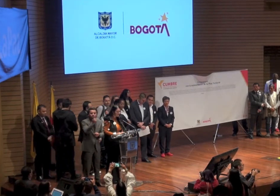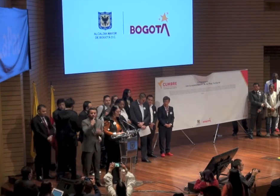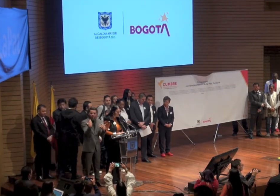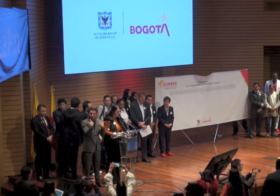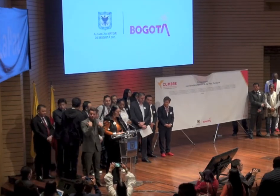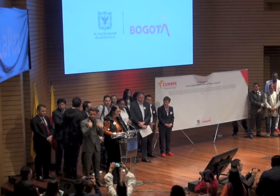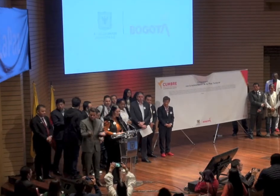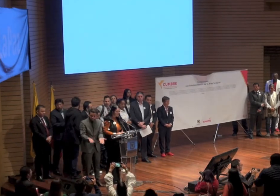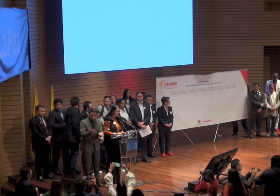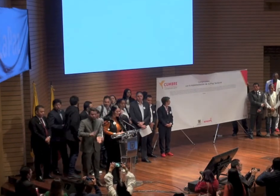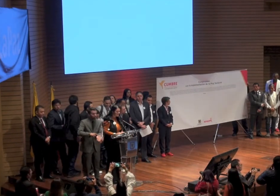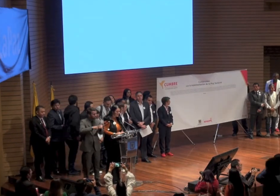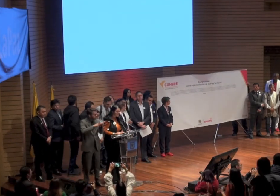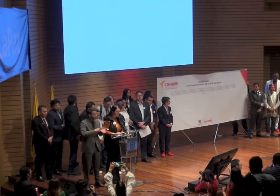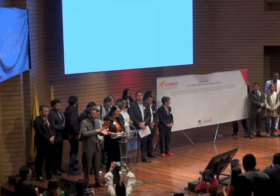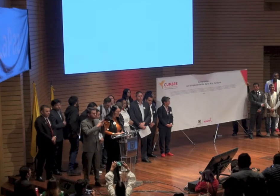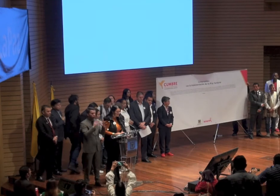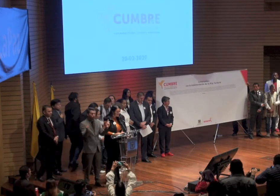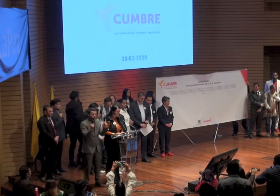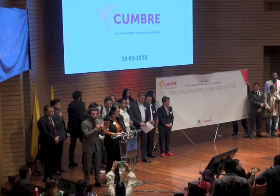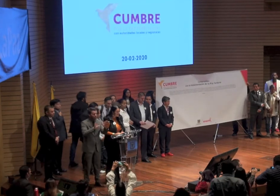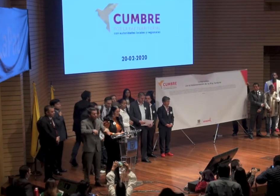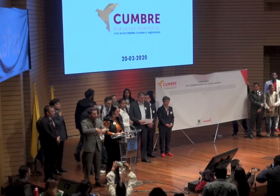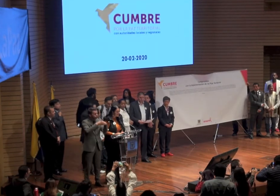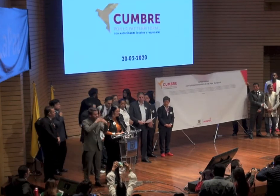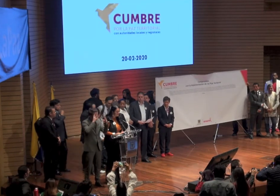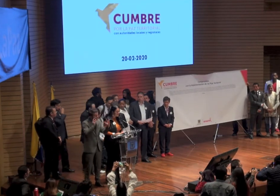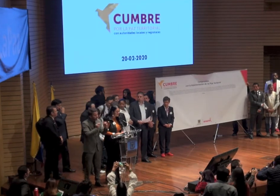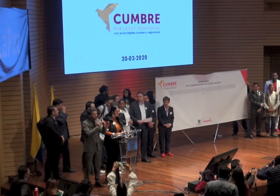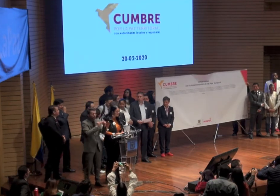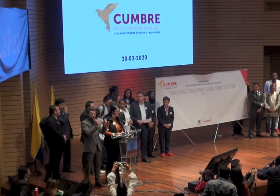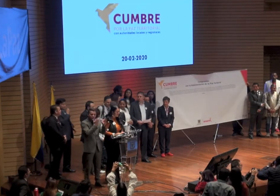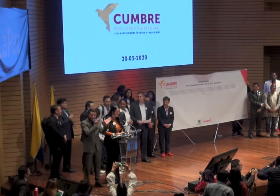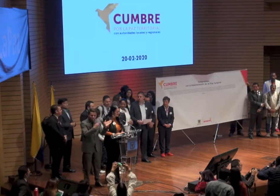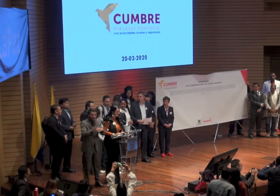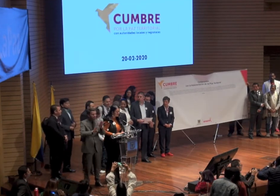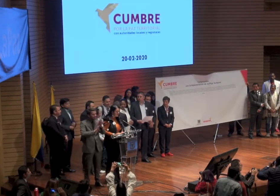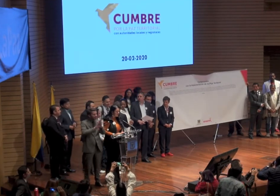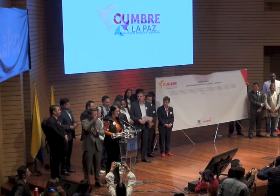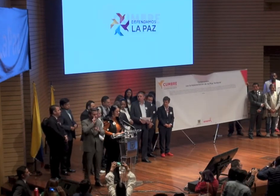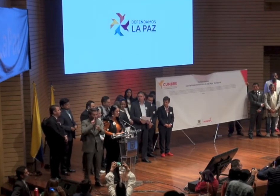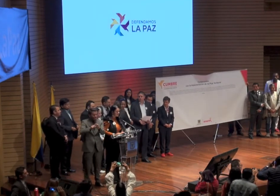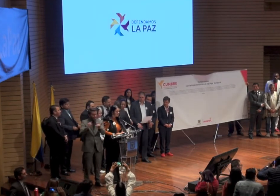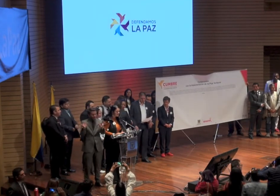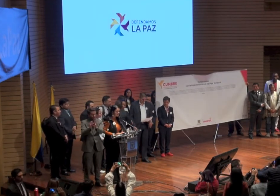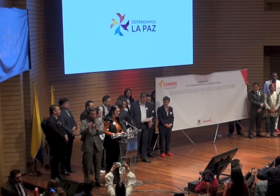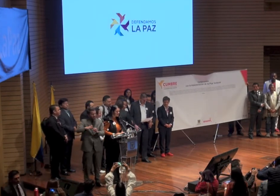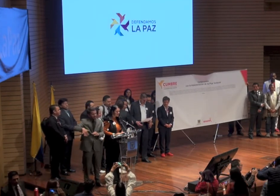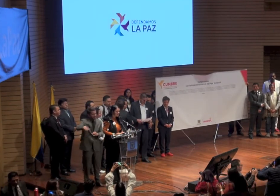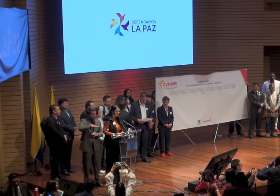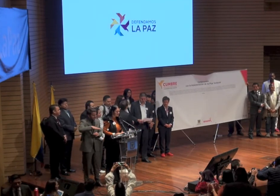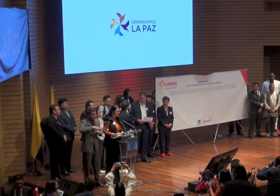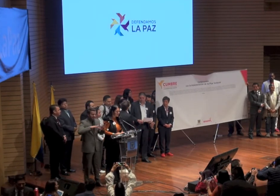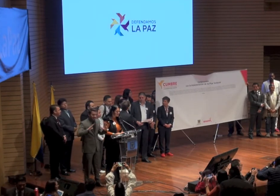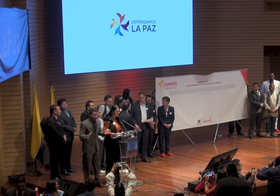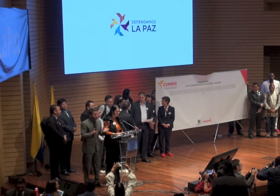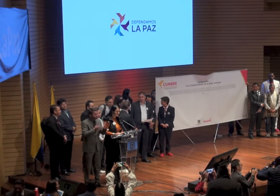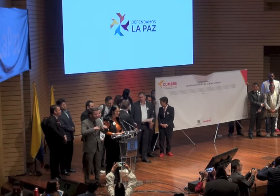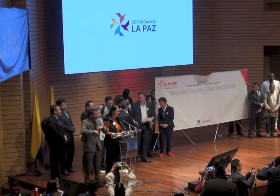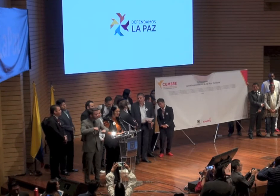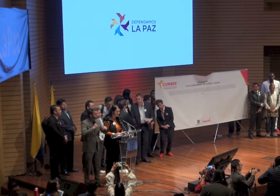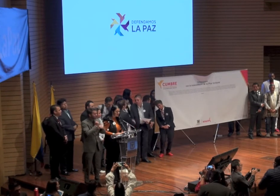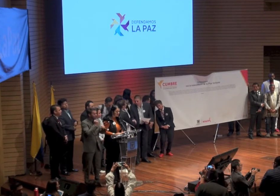la reconciliación, formular planes de desarrollo con enfoque territorial, apoyar la puesta en marcha de los